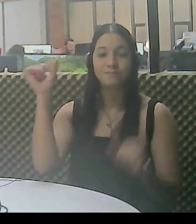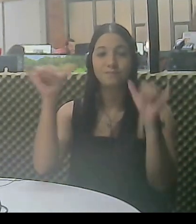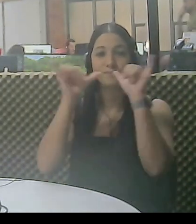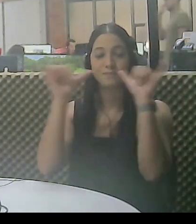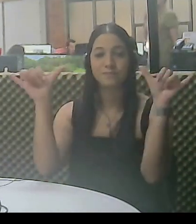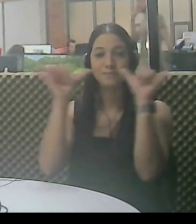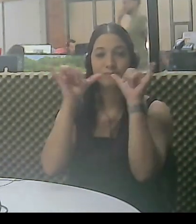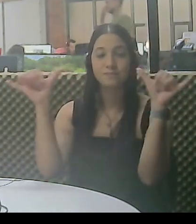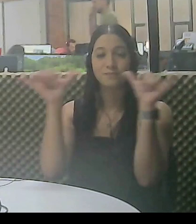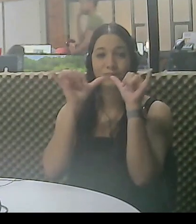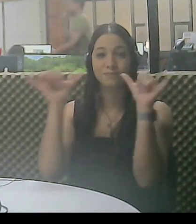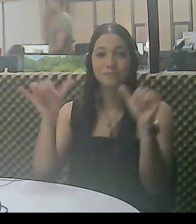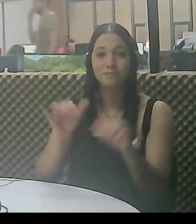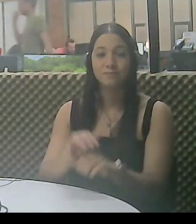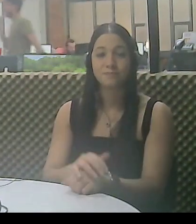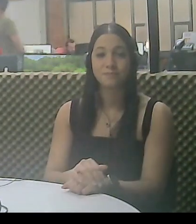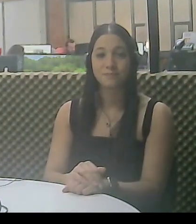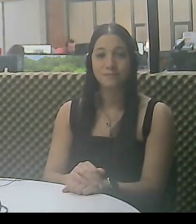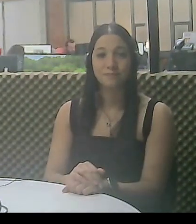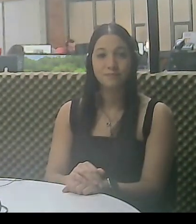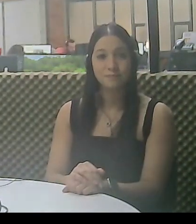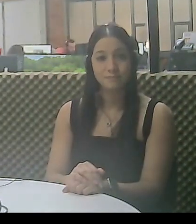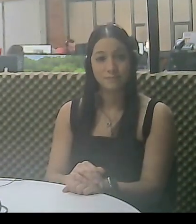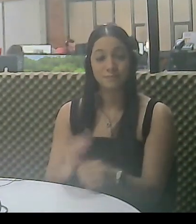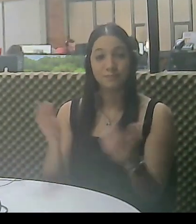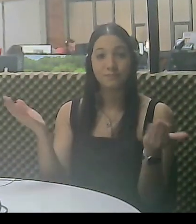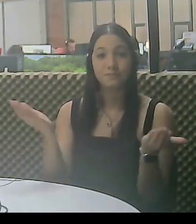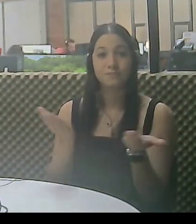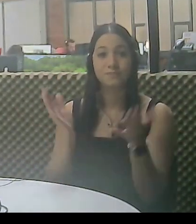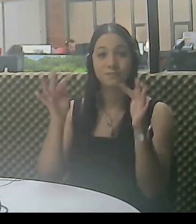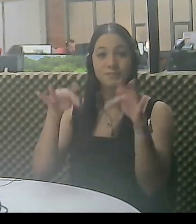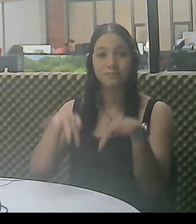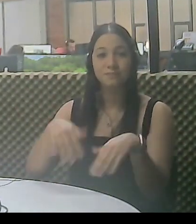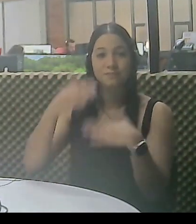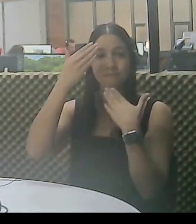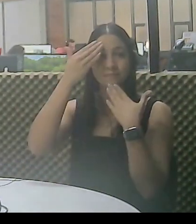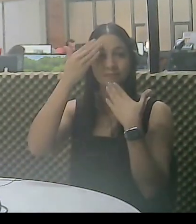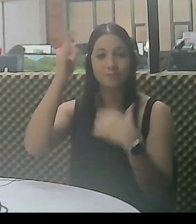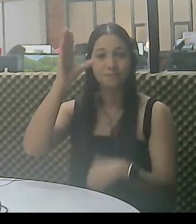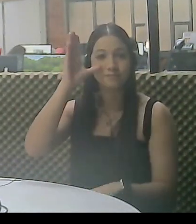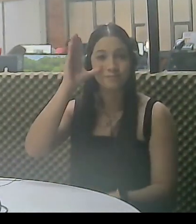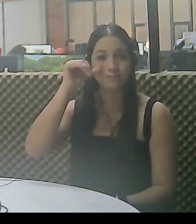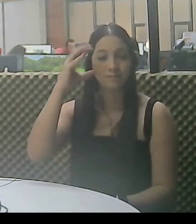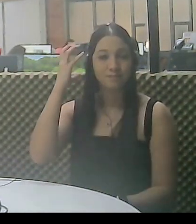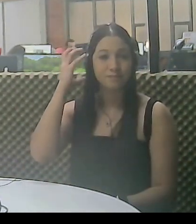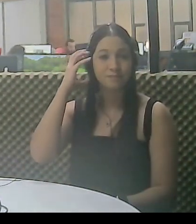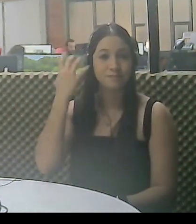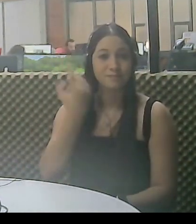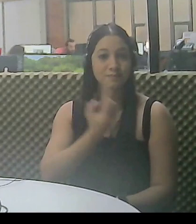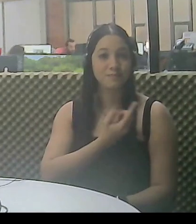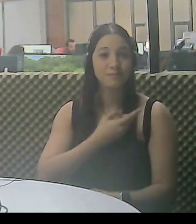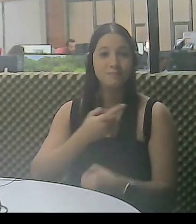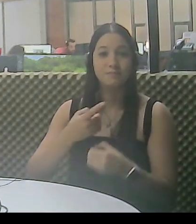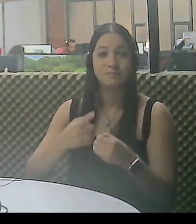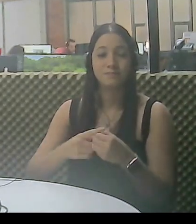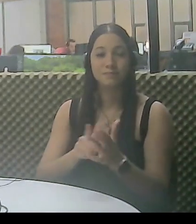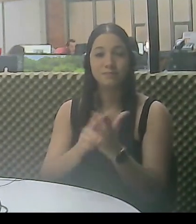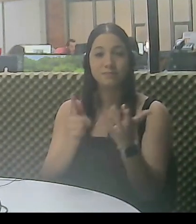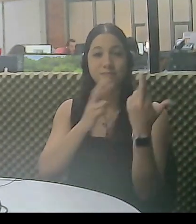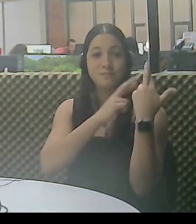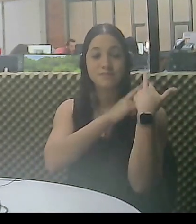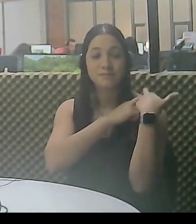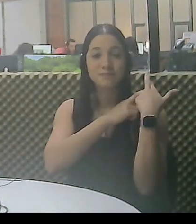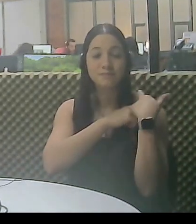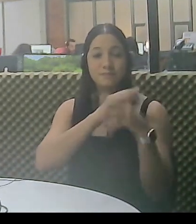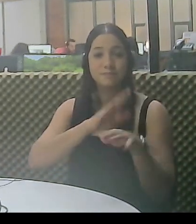Giro de notícias. A edição de hoje fica por aqui. Obrigado pela sua audiência, Rádio Nossa Cidade.